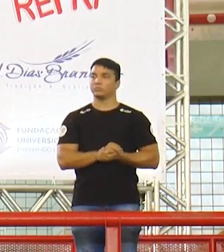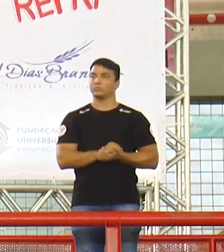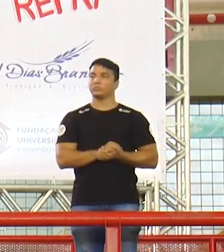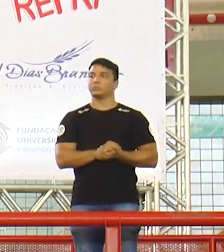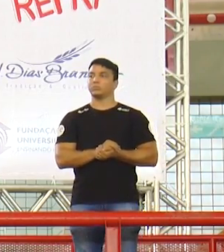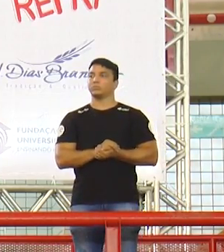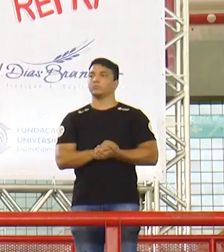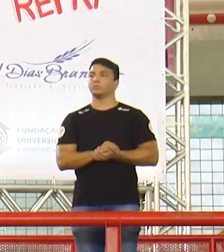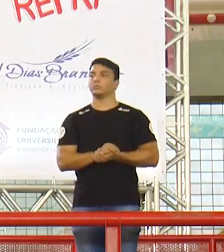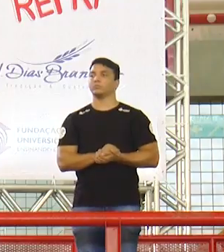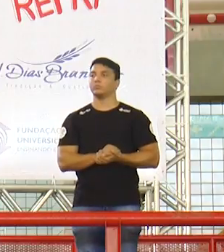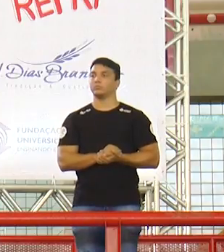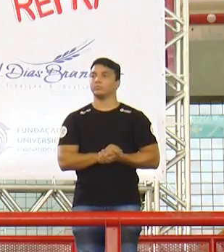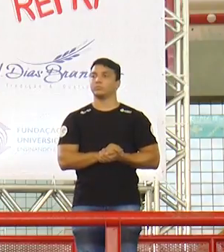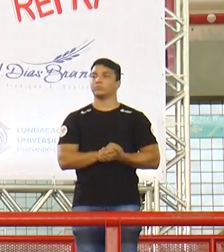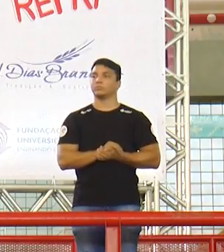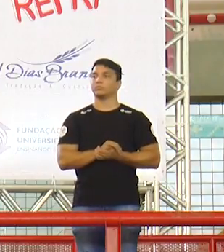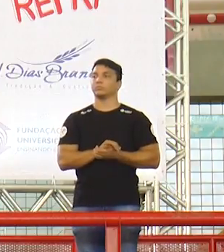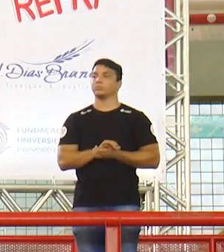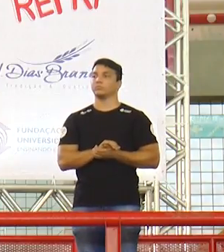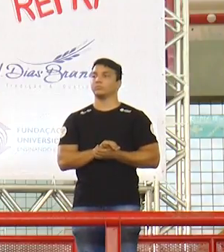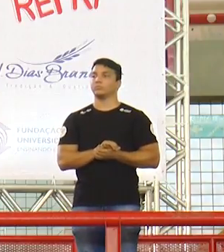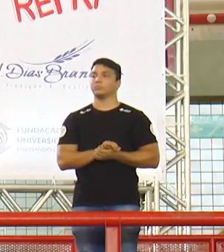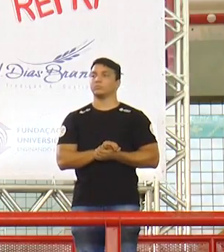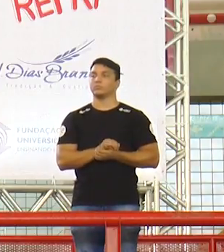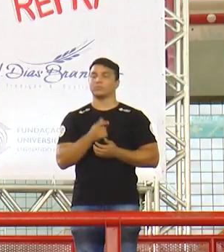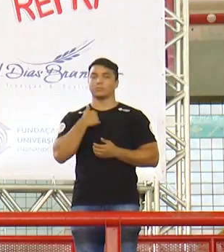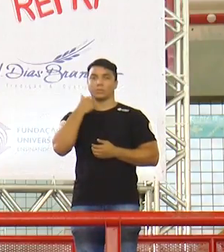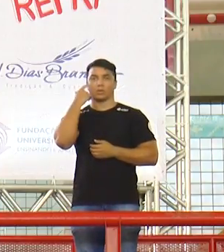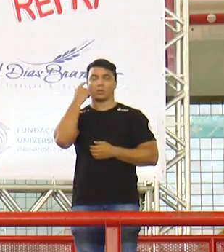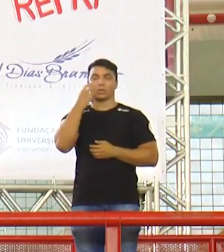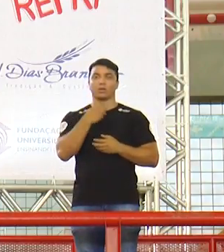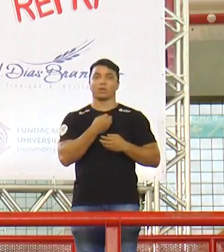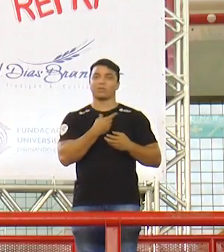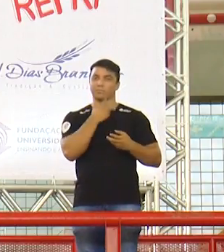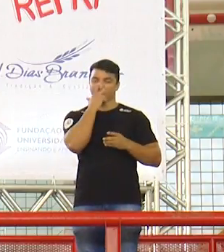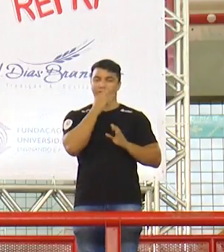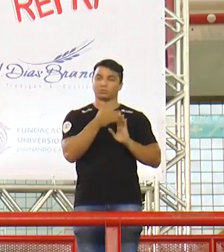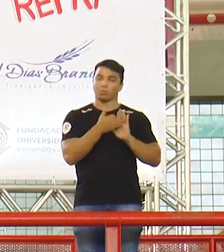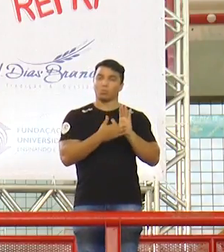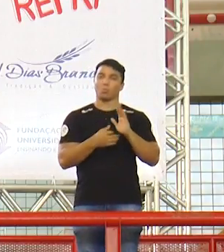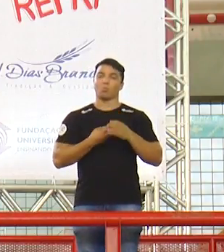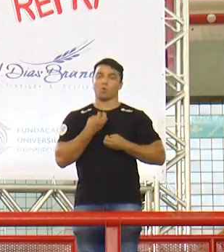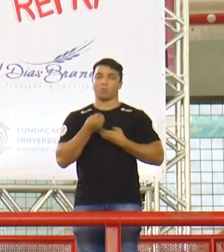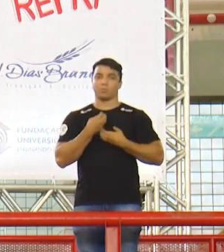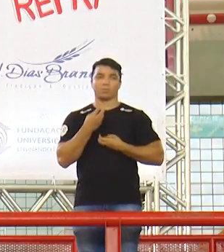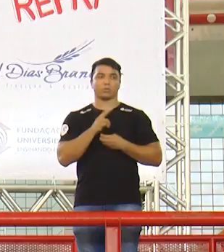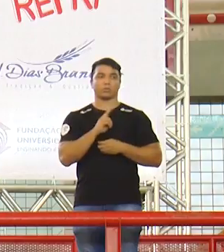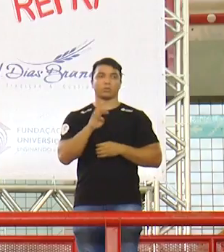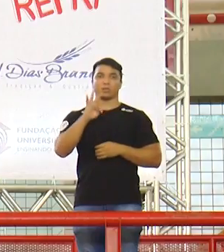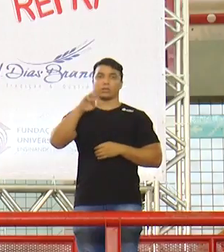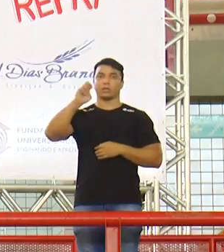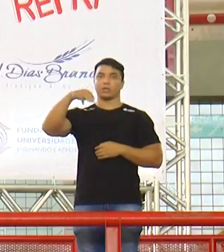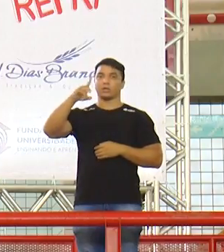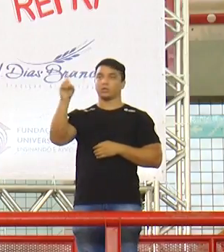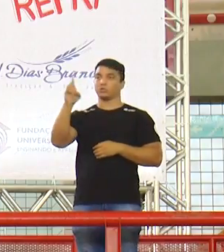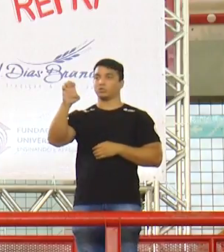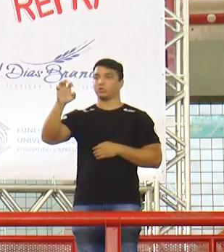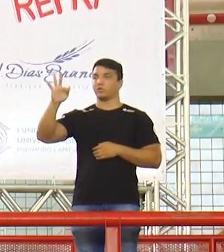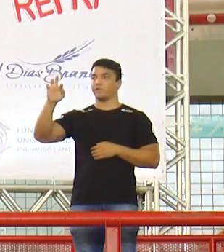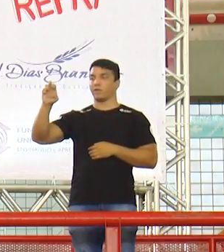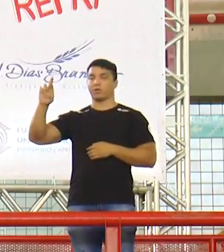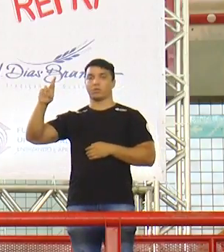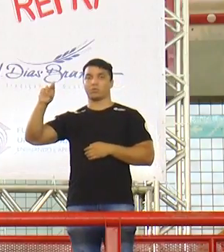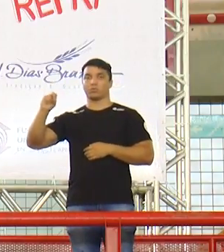Alguém já leu um poeminha? É do Manuel Bandeira. Chama-se Trem de Ferro. O